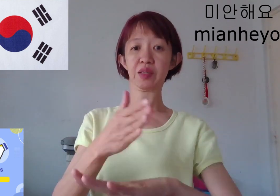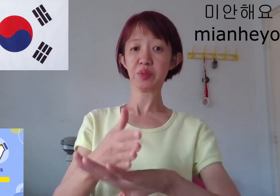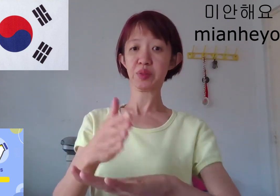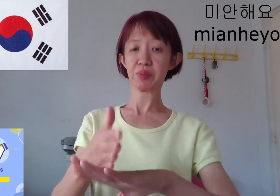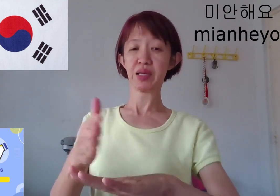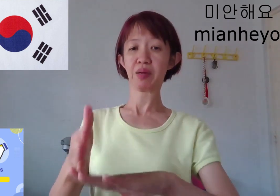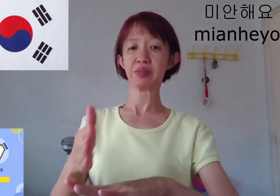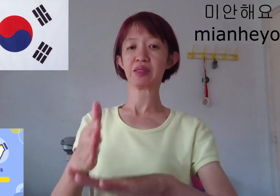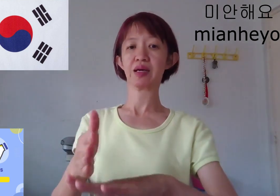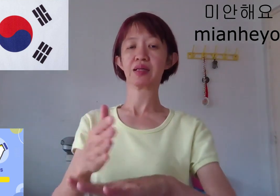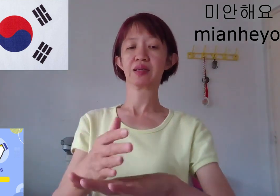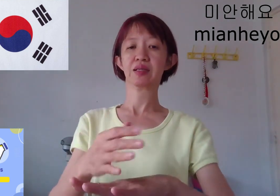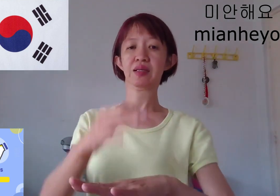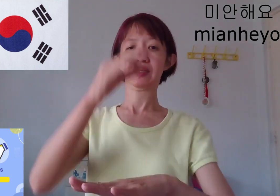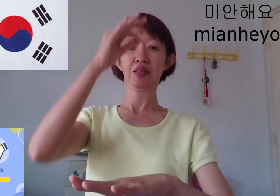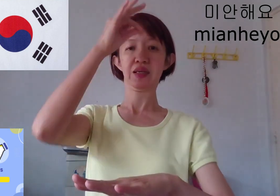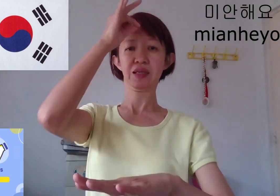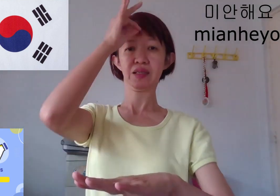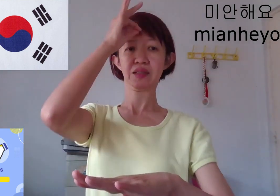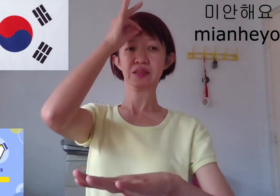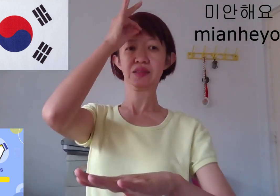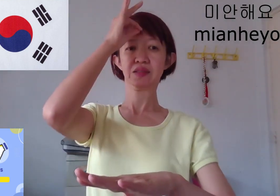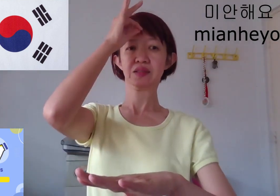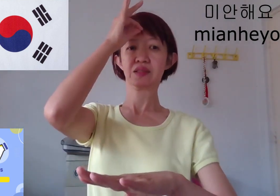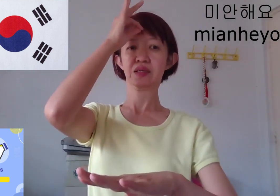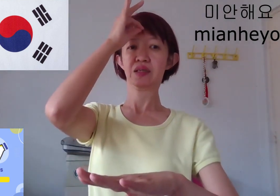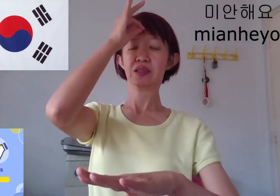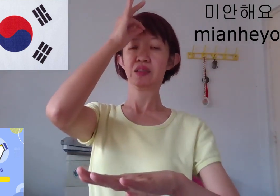you. 감사합니다. And